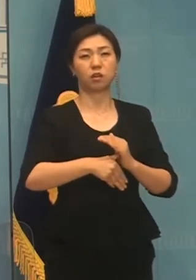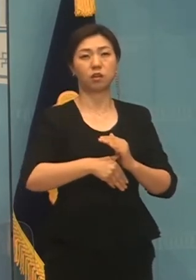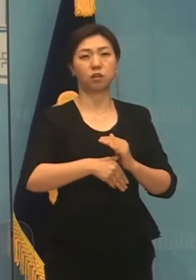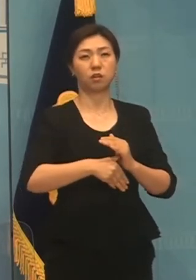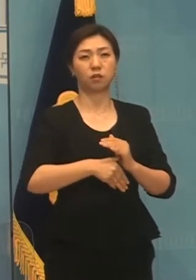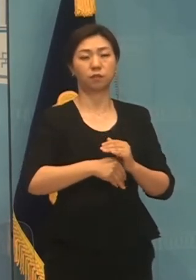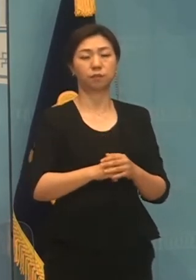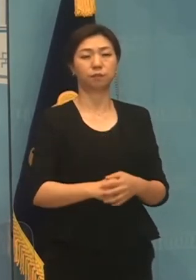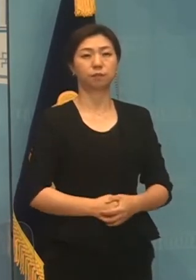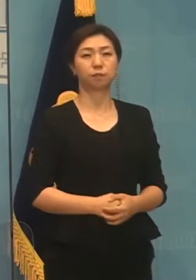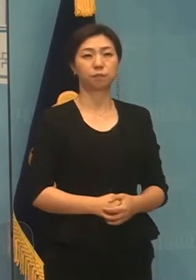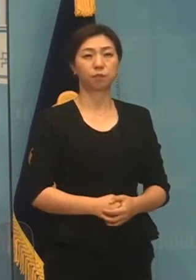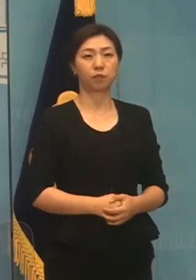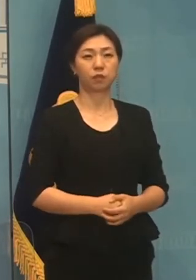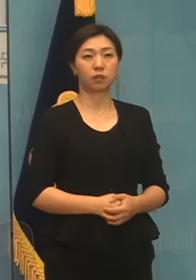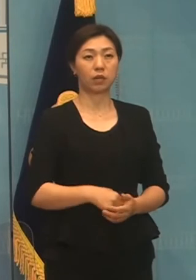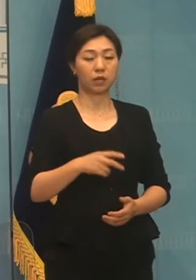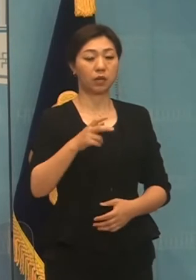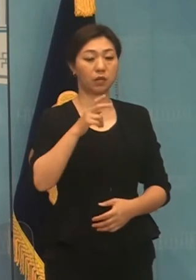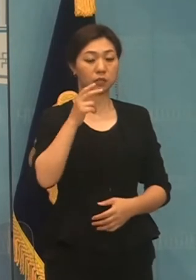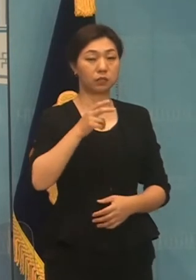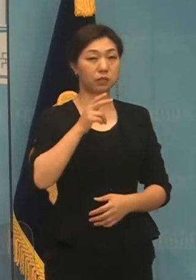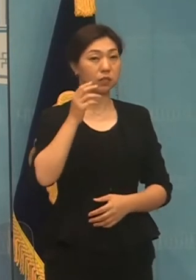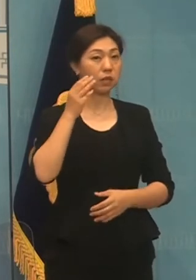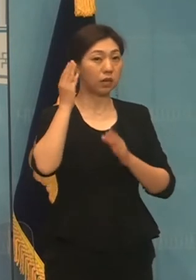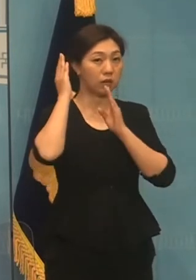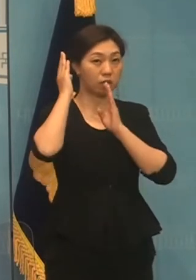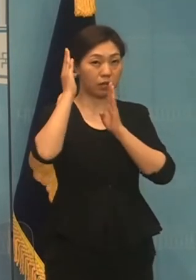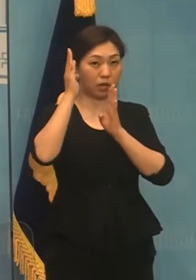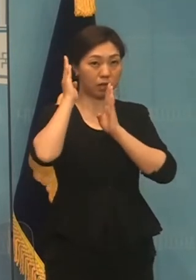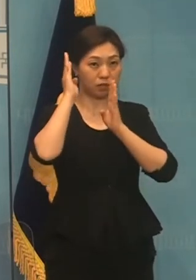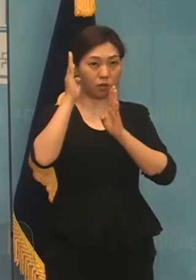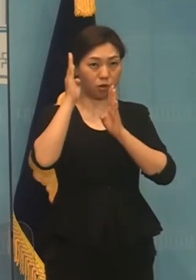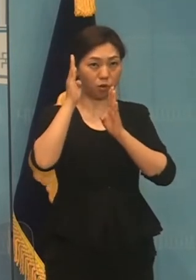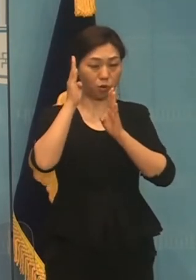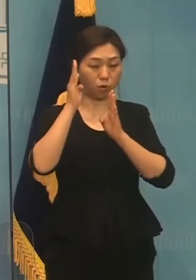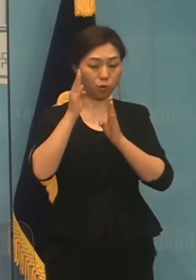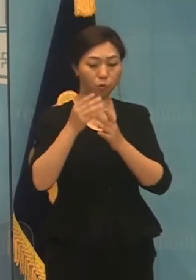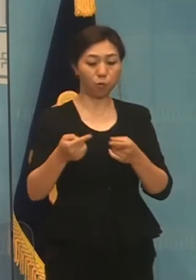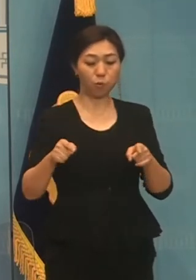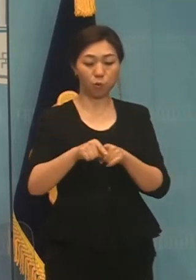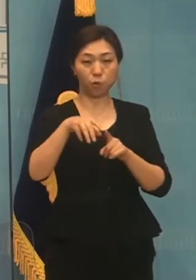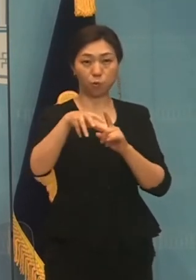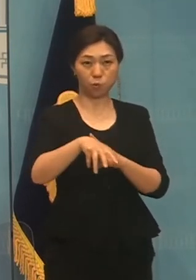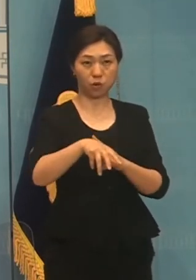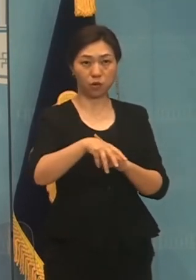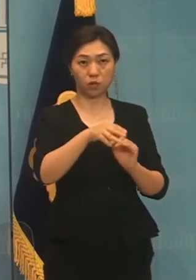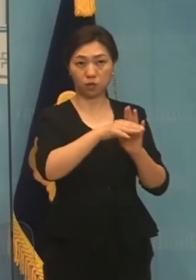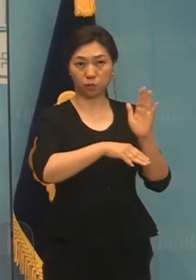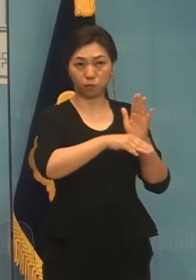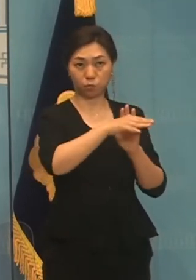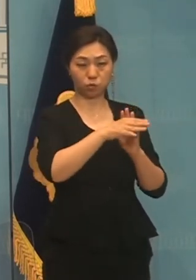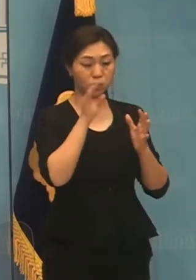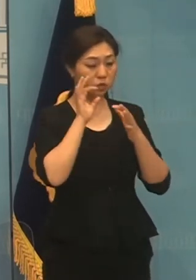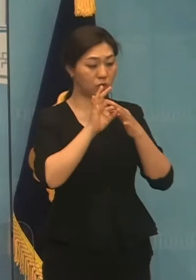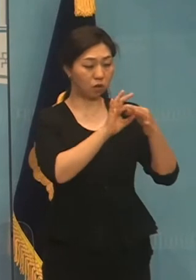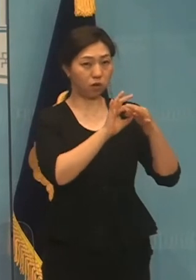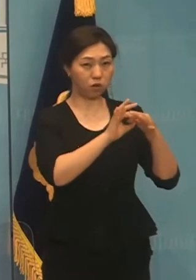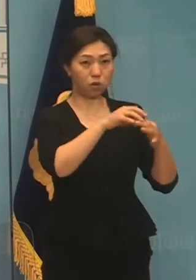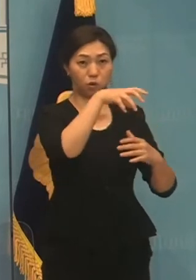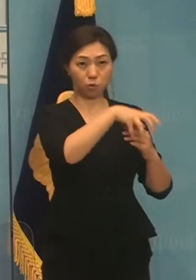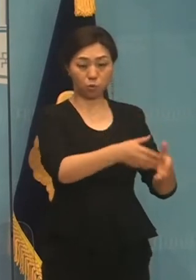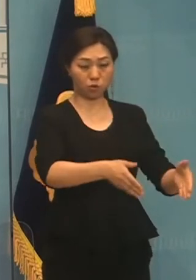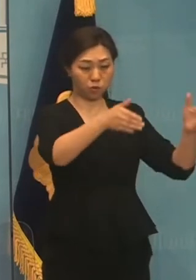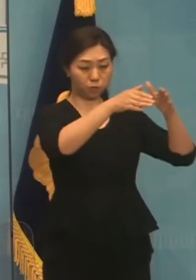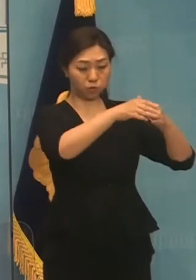공동 개성공단에 남북 공동 연락사무소를 폭발했습니다. 저희가 그 폭발